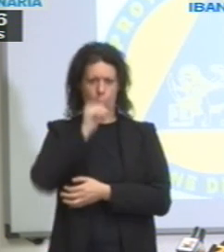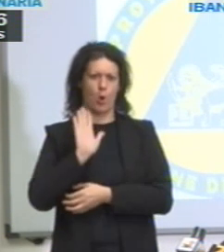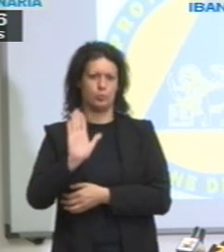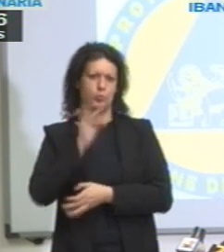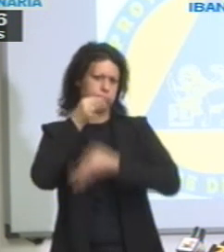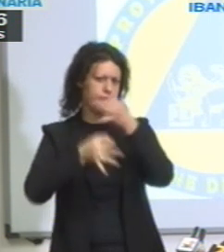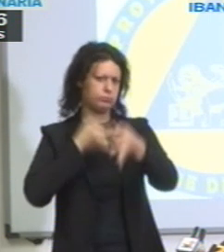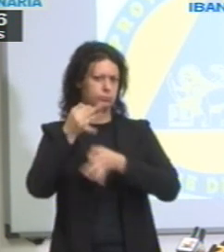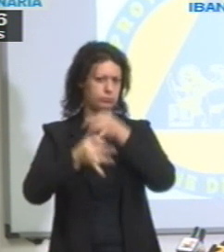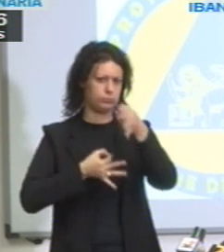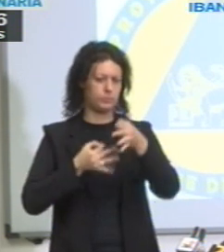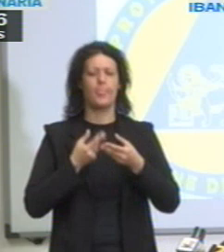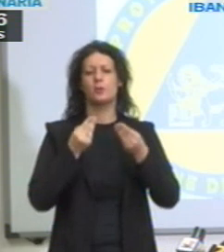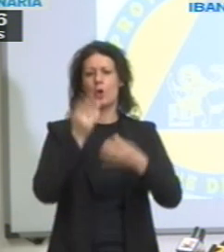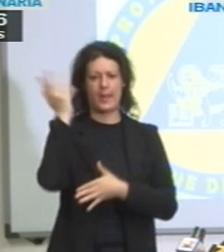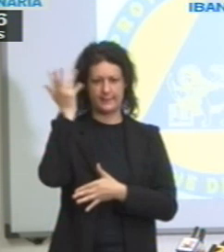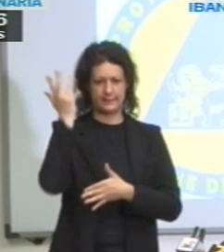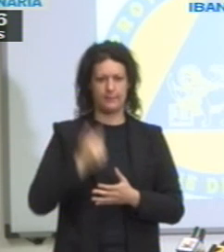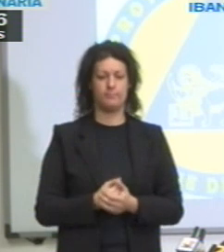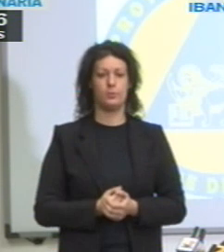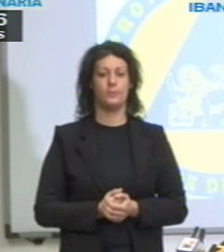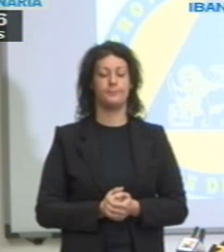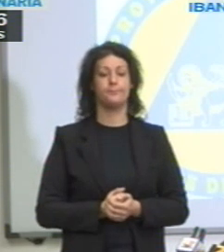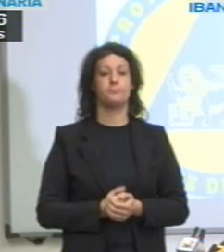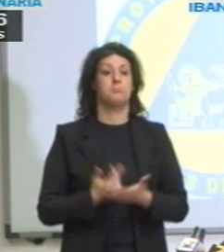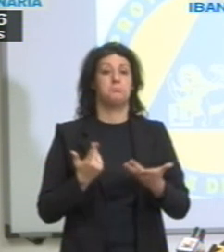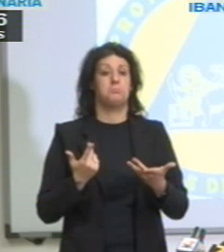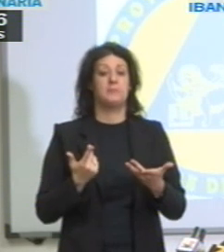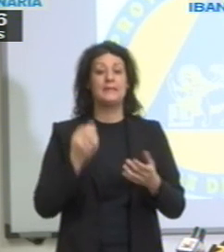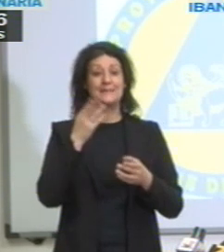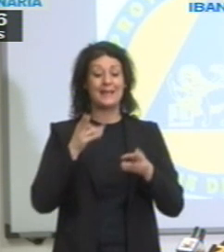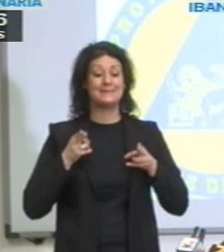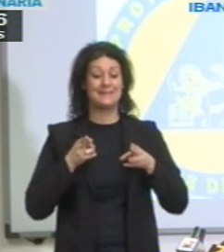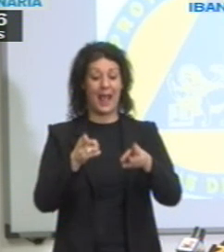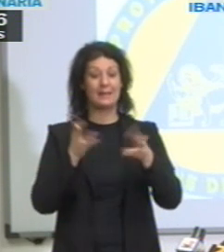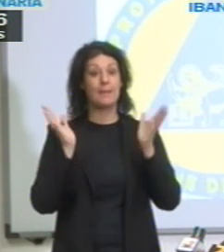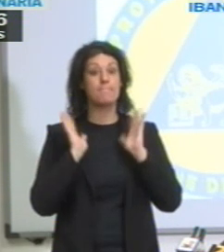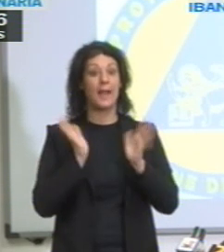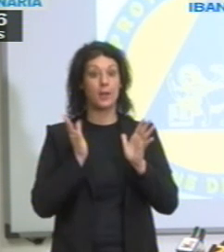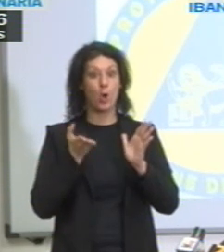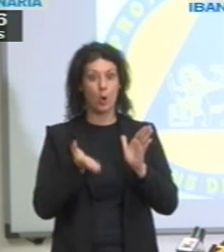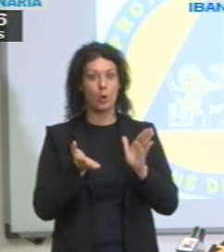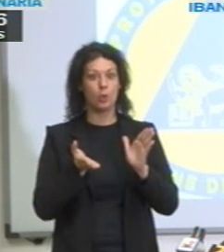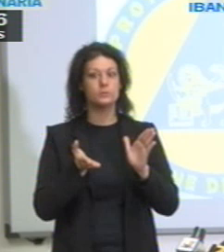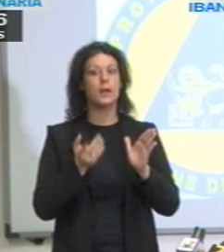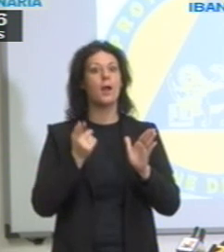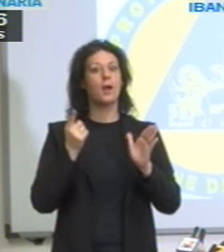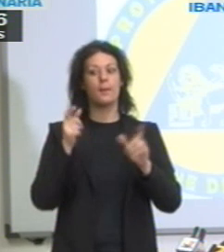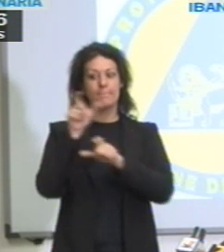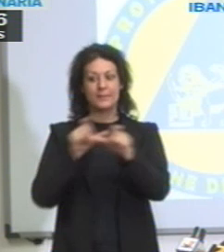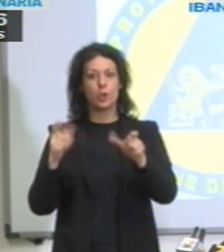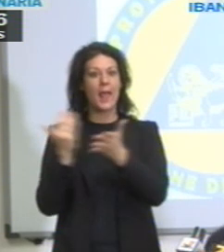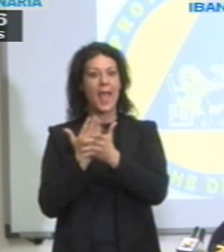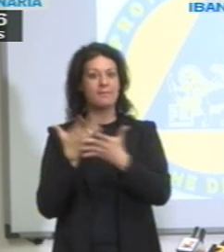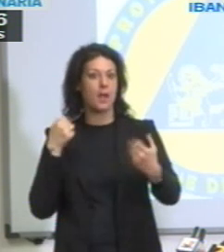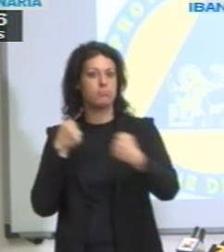esempio che si fa spesso, no? Che le strade sono pericolose, quindi perché la gente non si ammazzi più in strada bisogna chiudere le strade. Ovvio che se uno